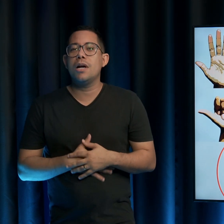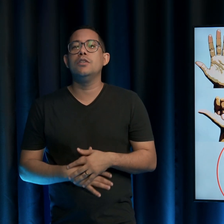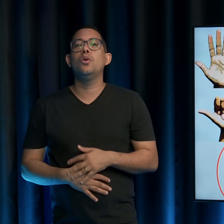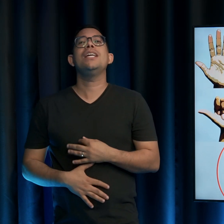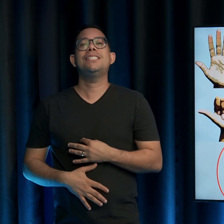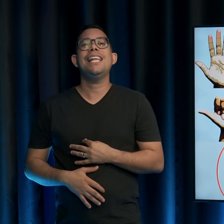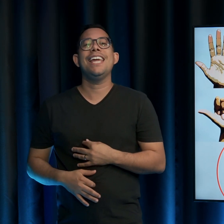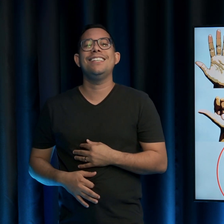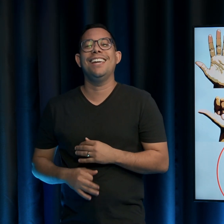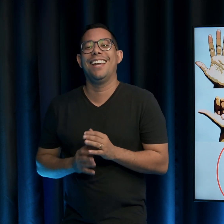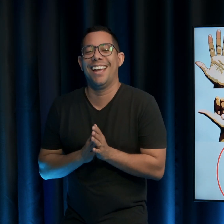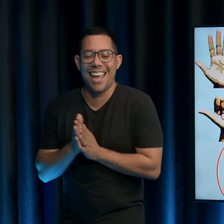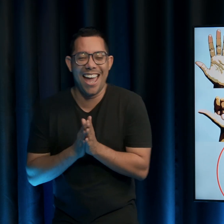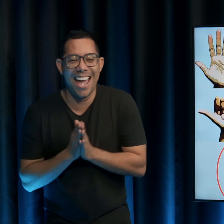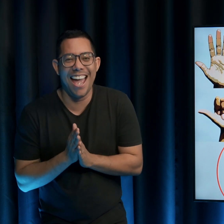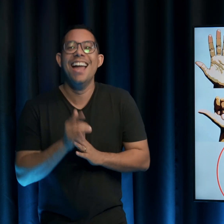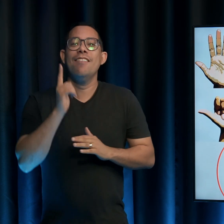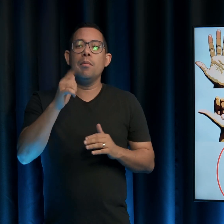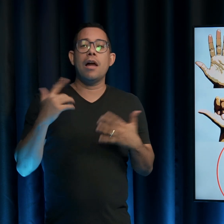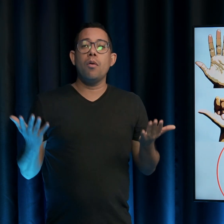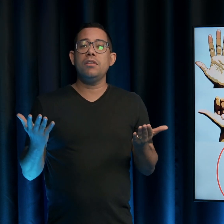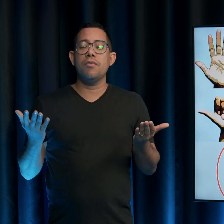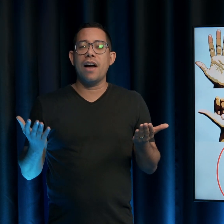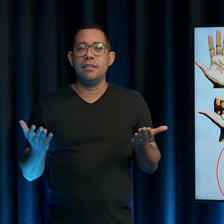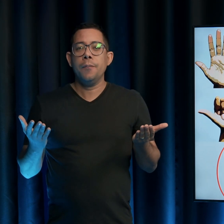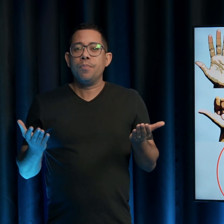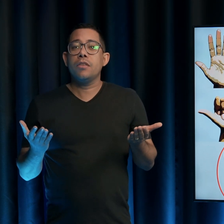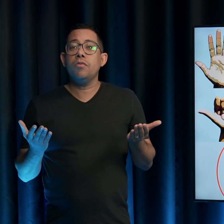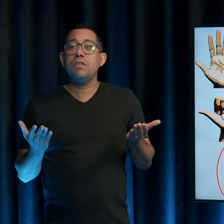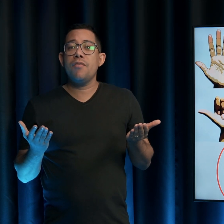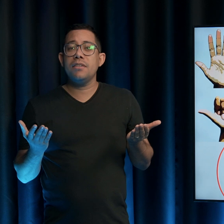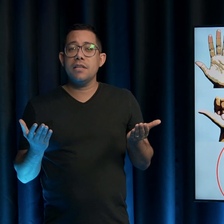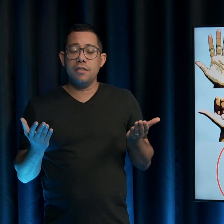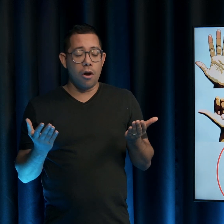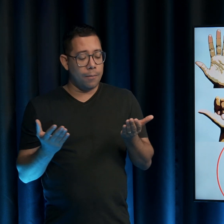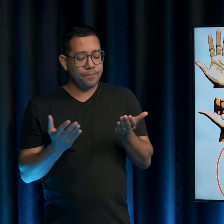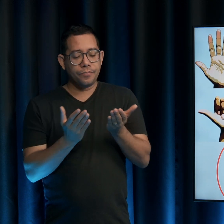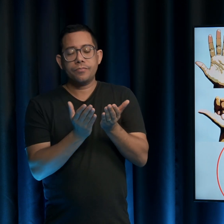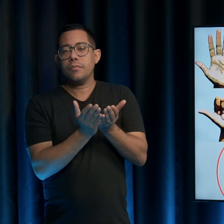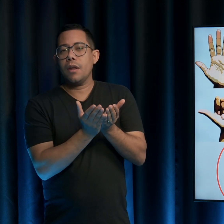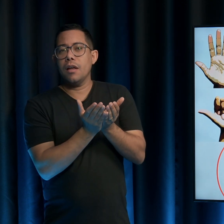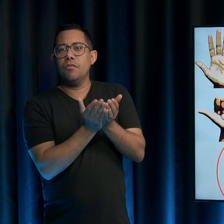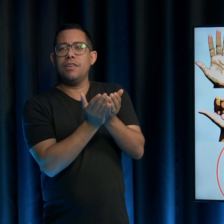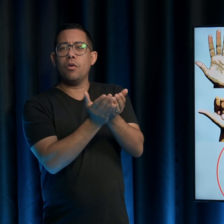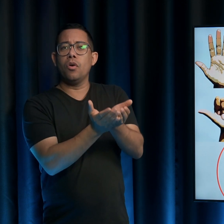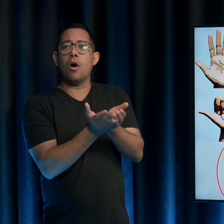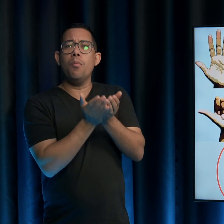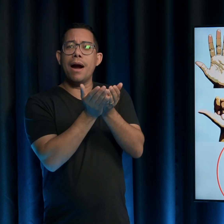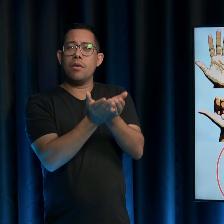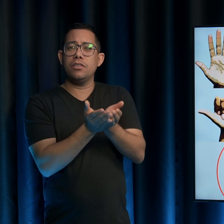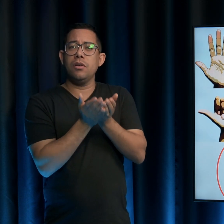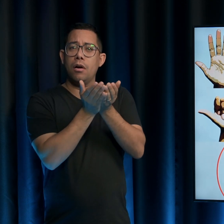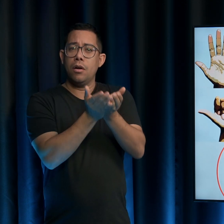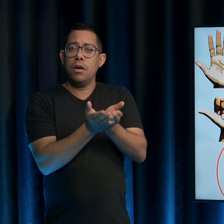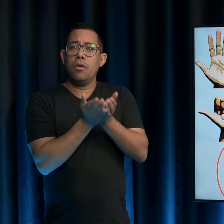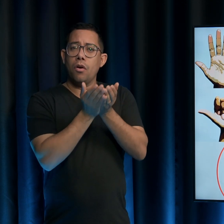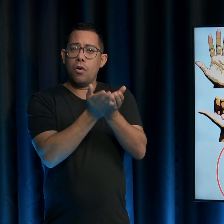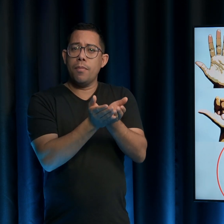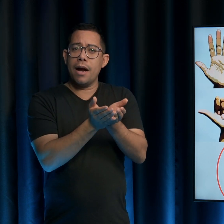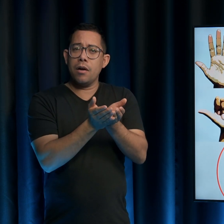cantor excelente, hein? Vamos lá, como que você faz? Então, você vai fazer assim, ó. Você vai colocar o barco assim, ó. Coloca o barco e